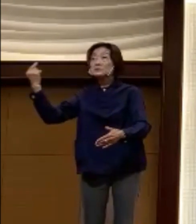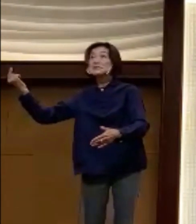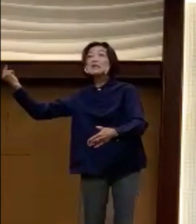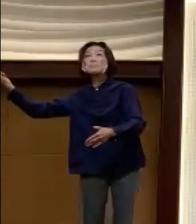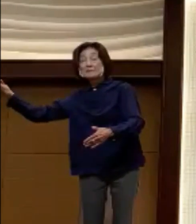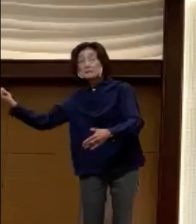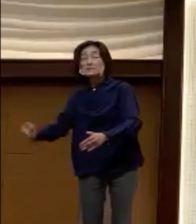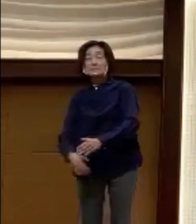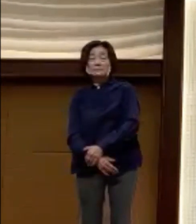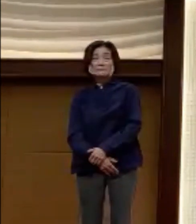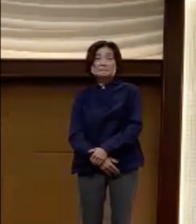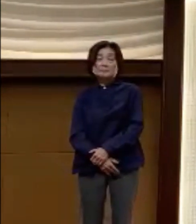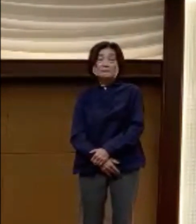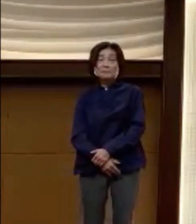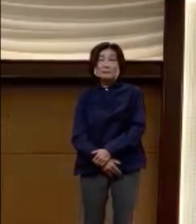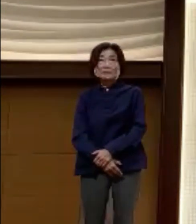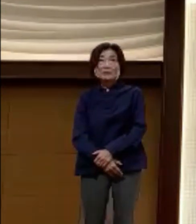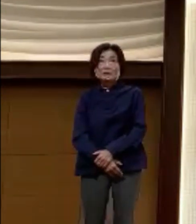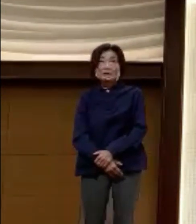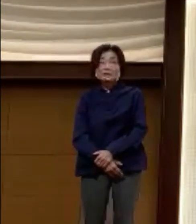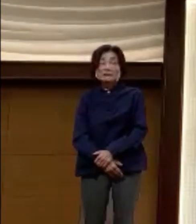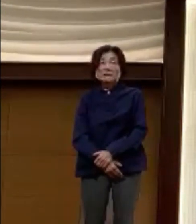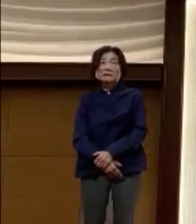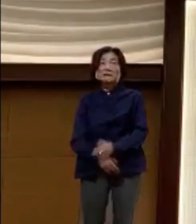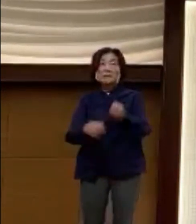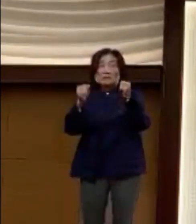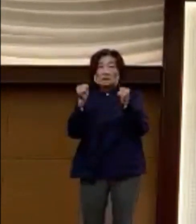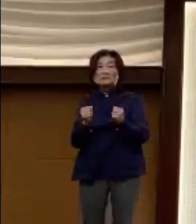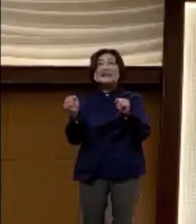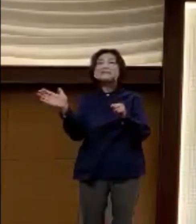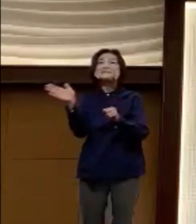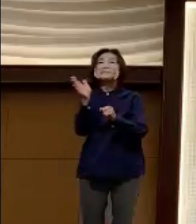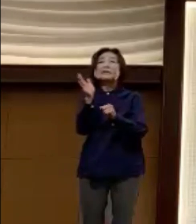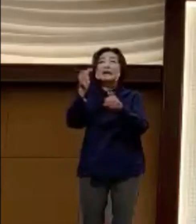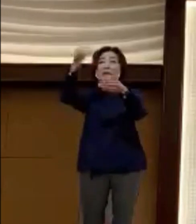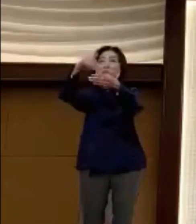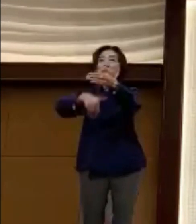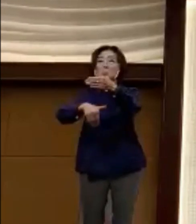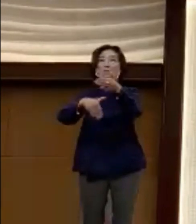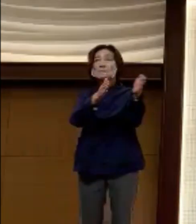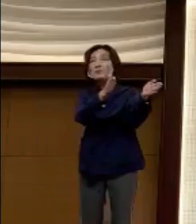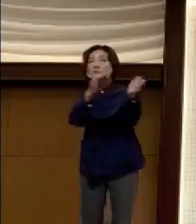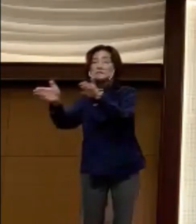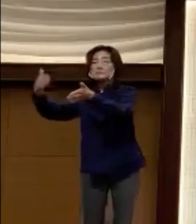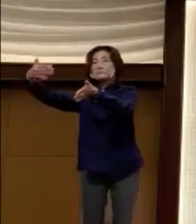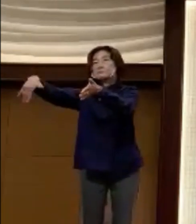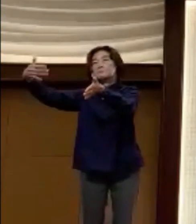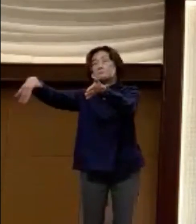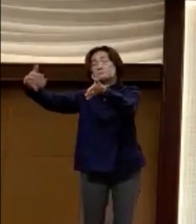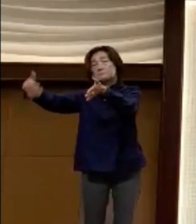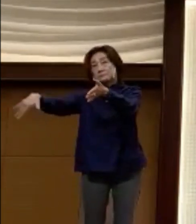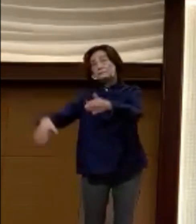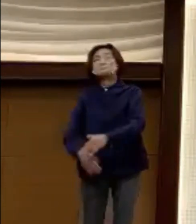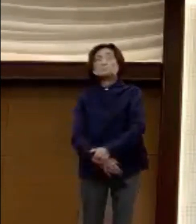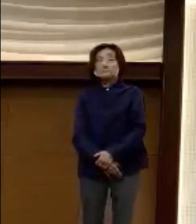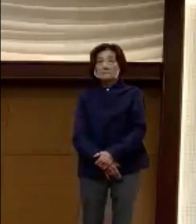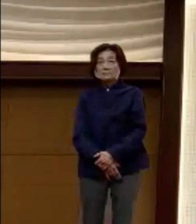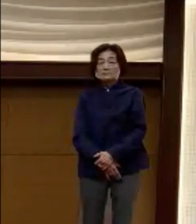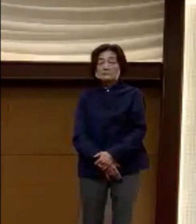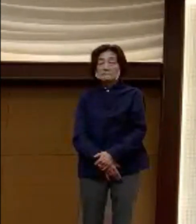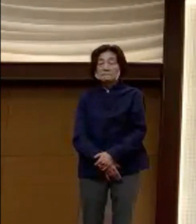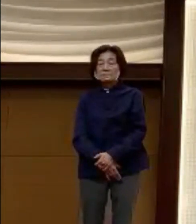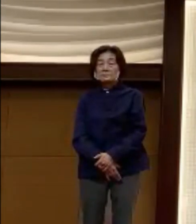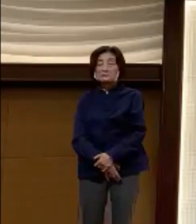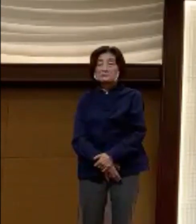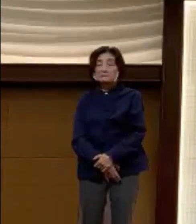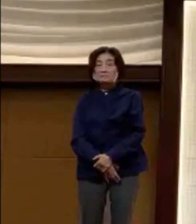して不在者投票も今までのようには準備ができていません。卑怯じゃ